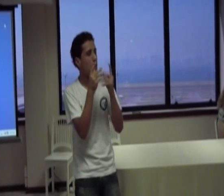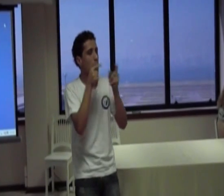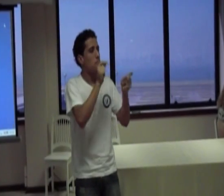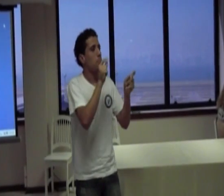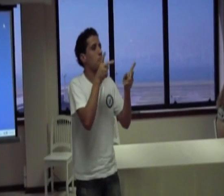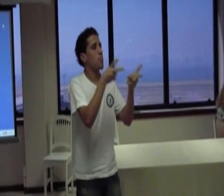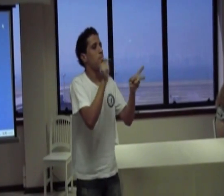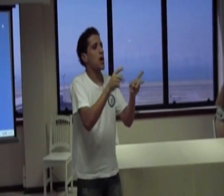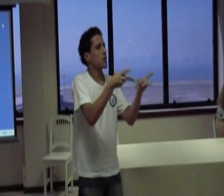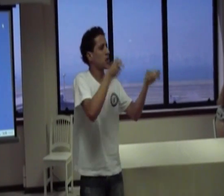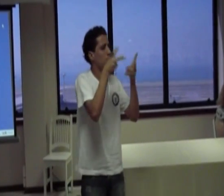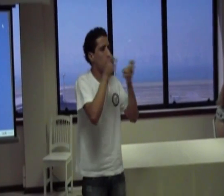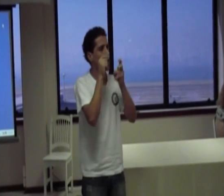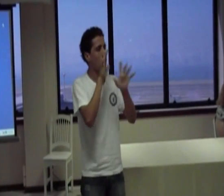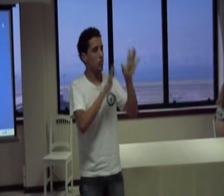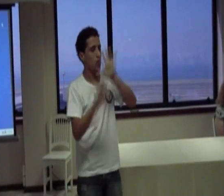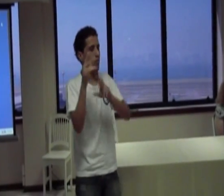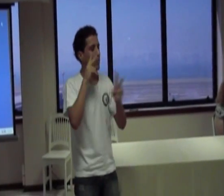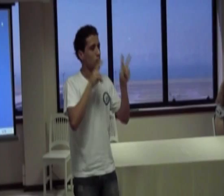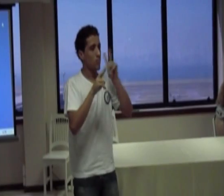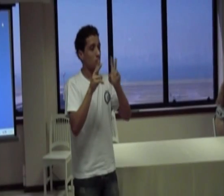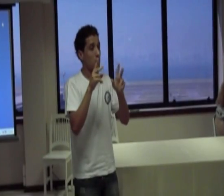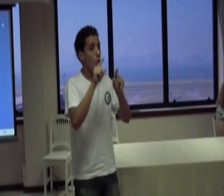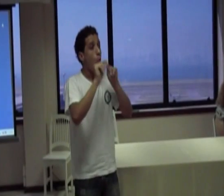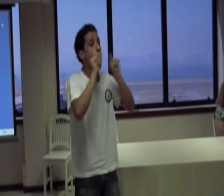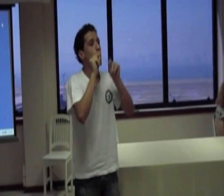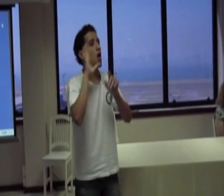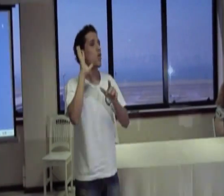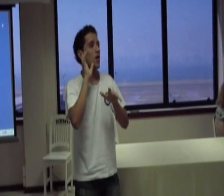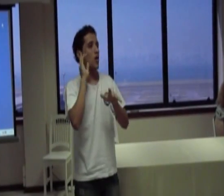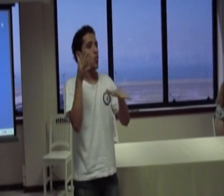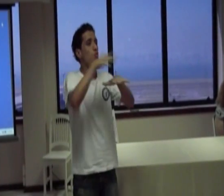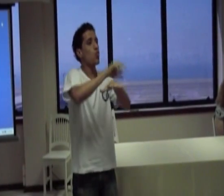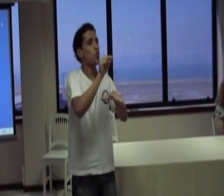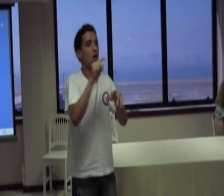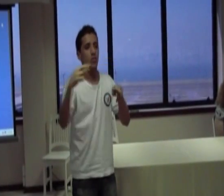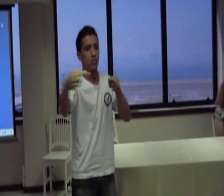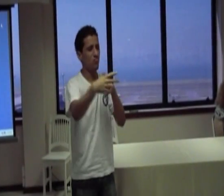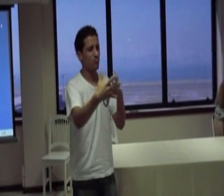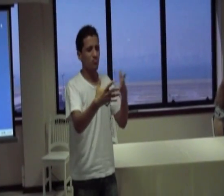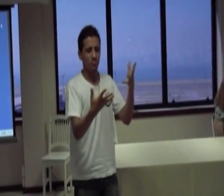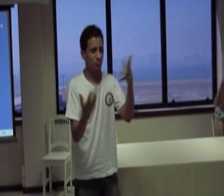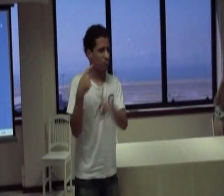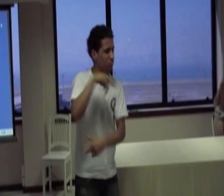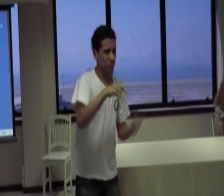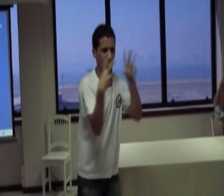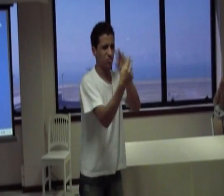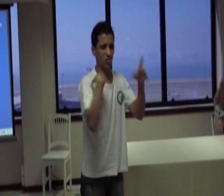língua, da nossa língua de sinais. E nós temos aqui percepções, nós percebemos as coisas, o mundo através da língua de